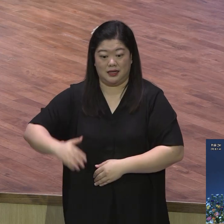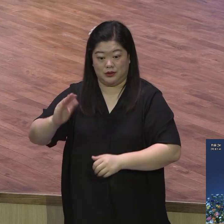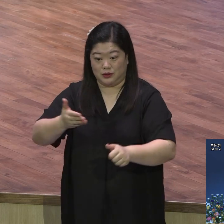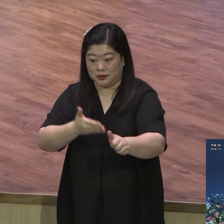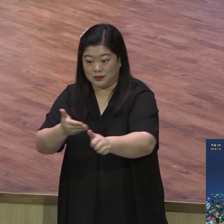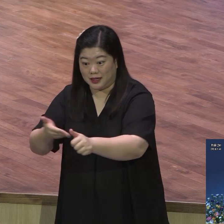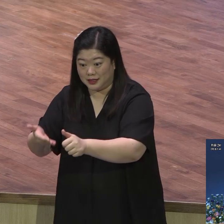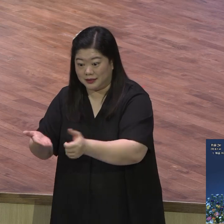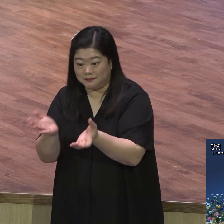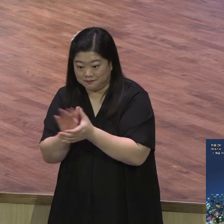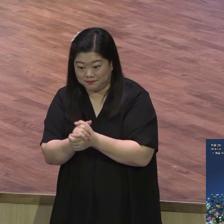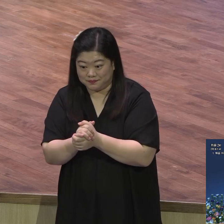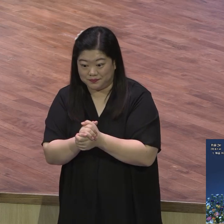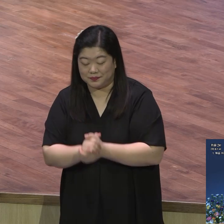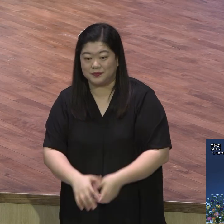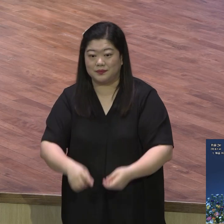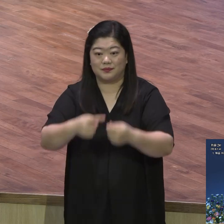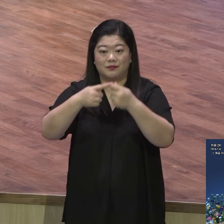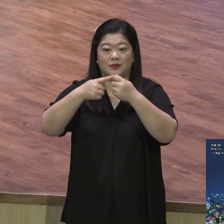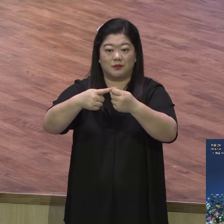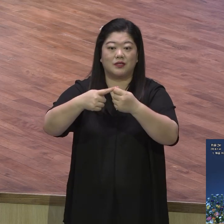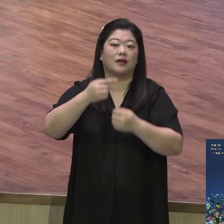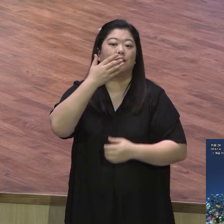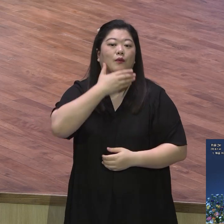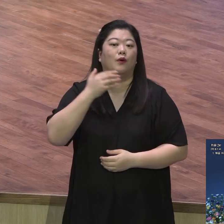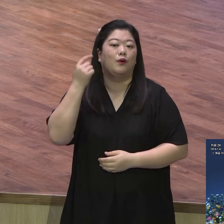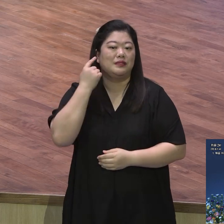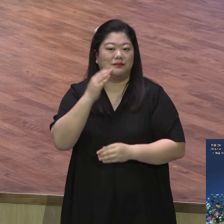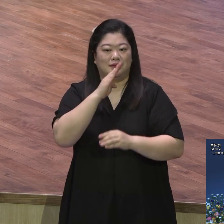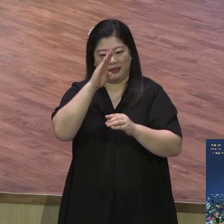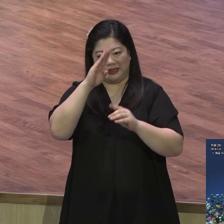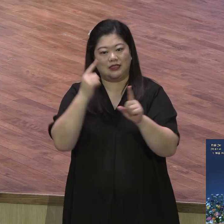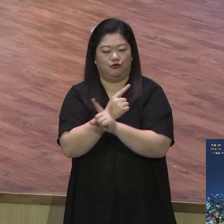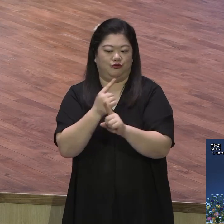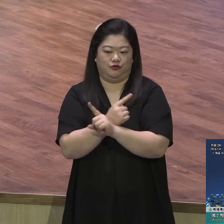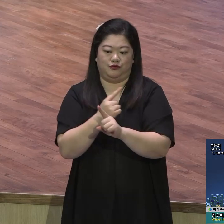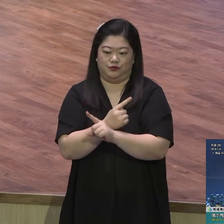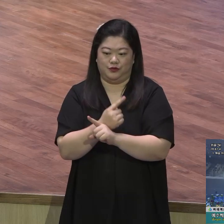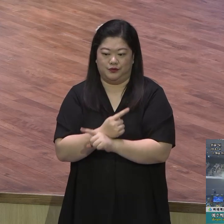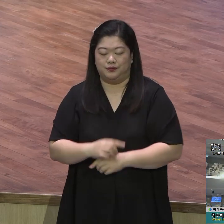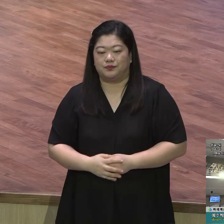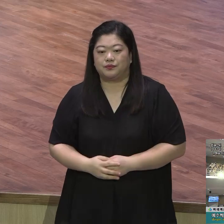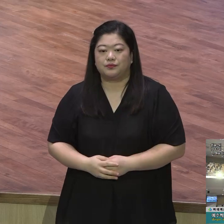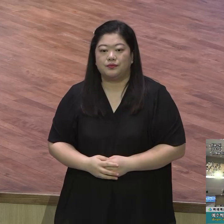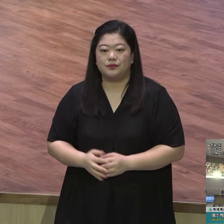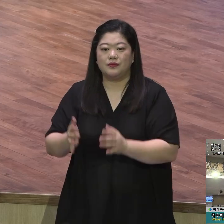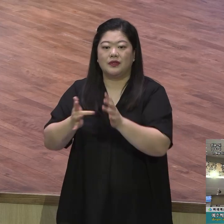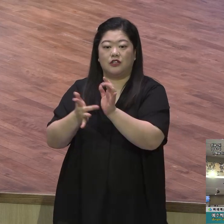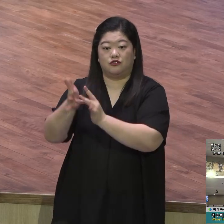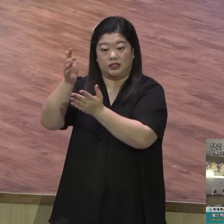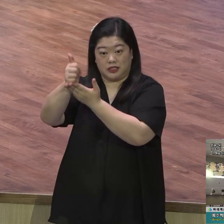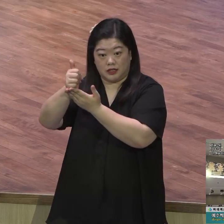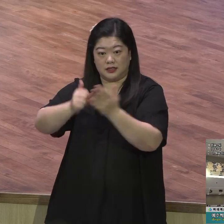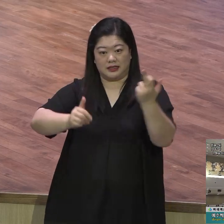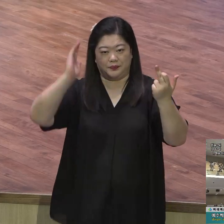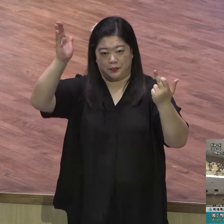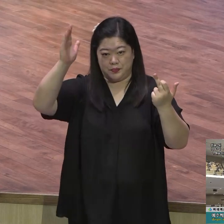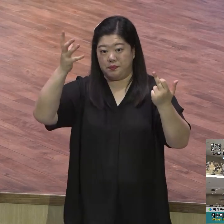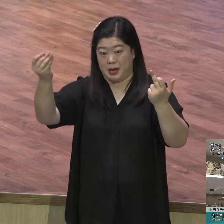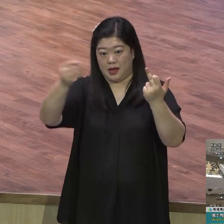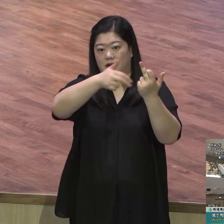그럼 첫째로 복음 치유입니다. 1절로 2절을 봅니다. 예수께서 산에서 내려오시니